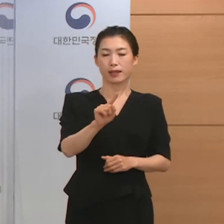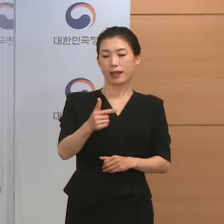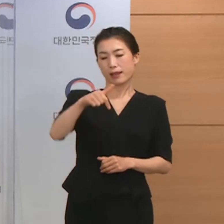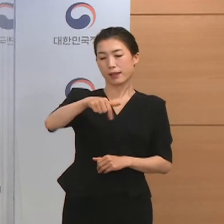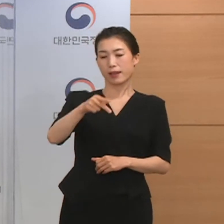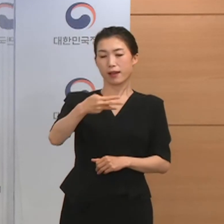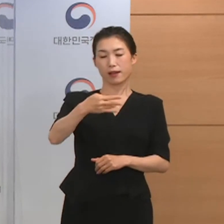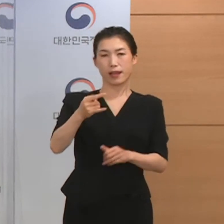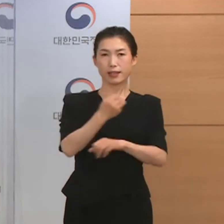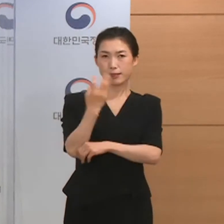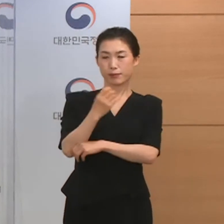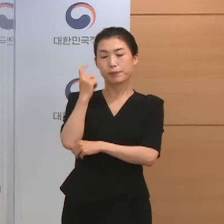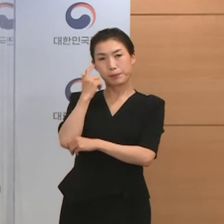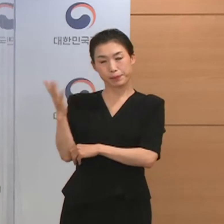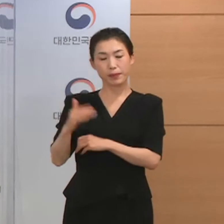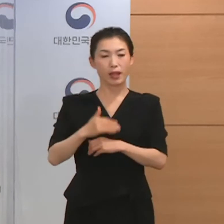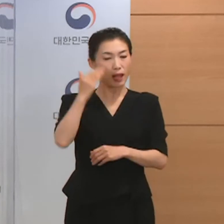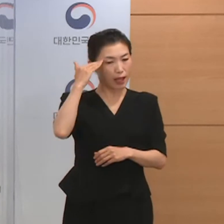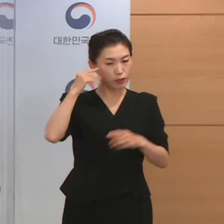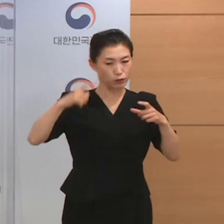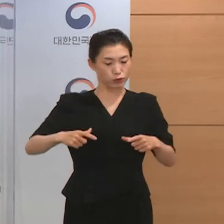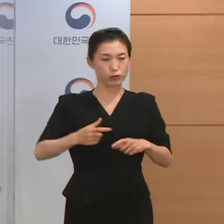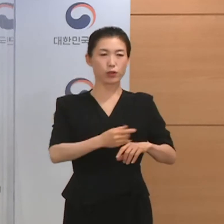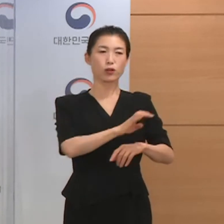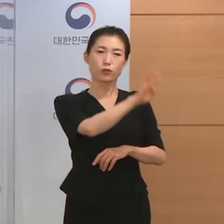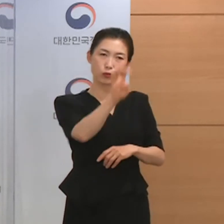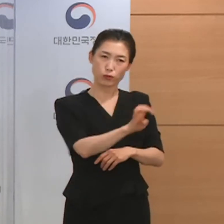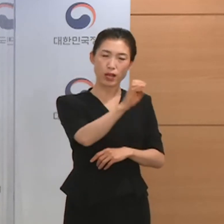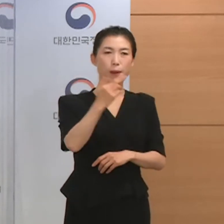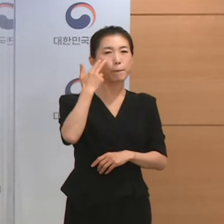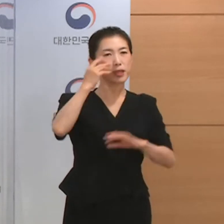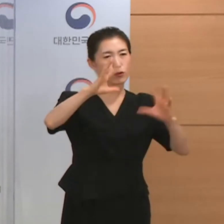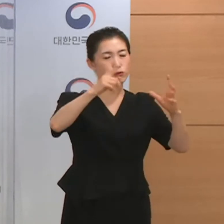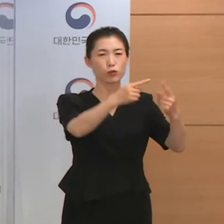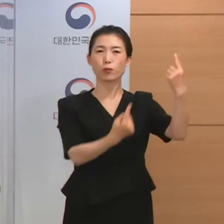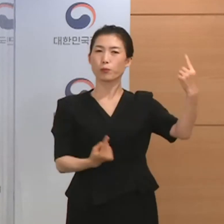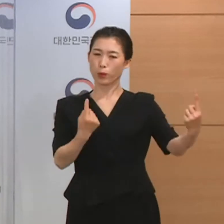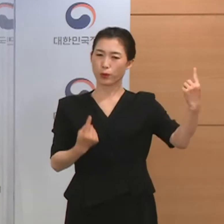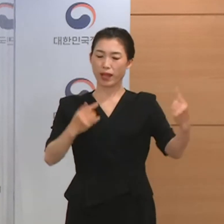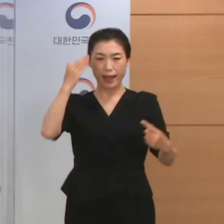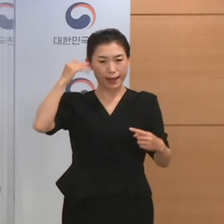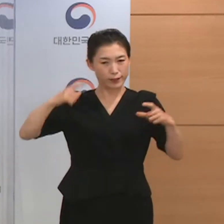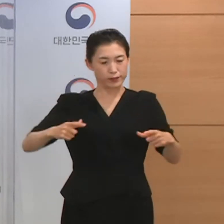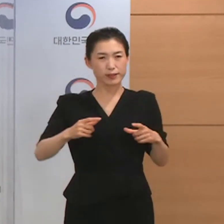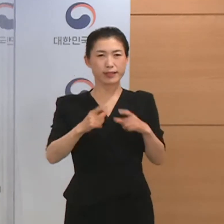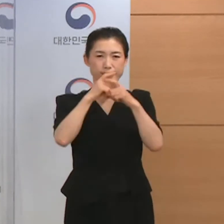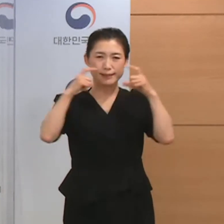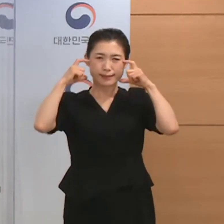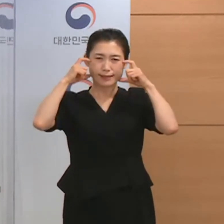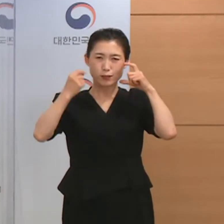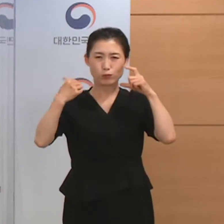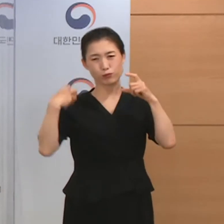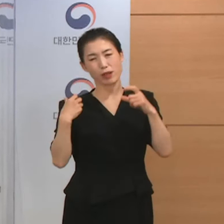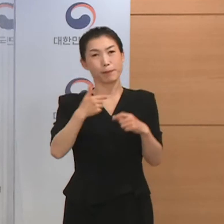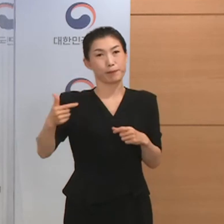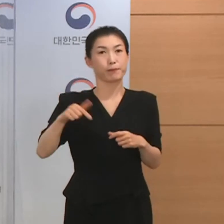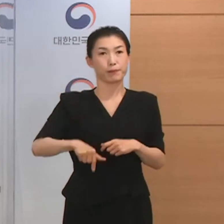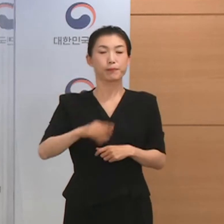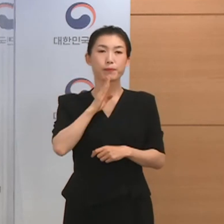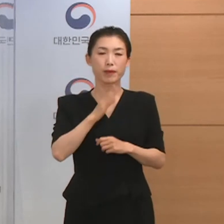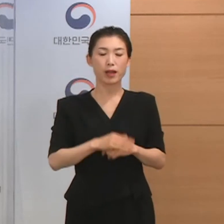질의입니다. 한국은 유럽이나 미국 등 서구 국가들보다 마스크 착용에 대한 사회적 압력이 큰 편입니다.